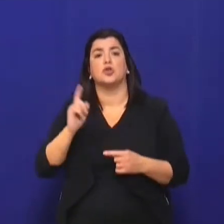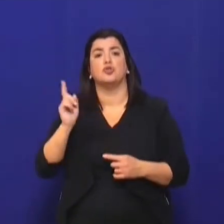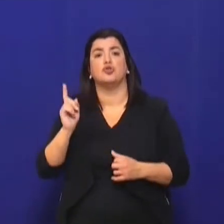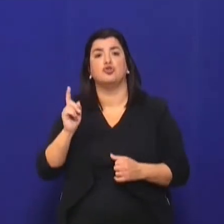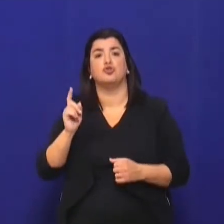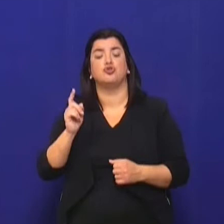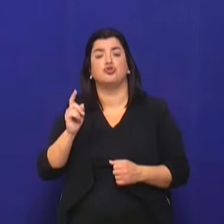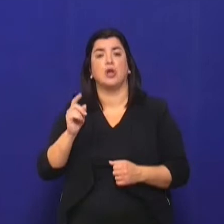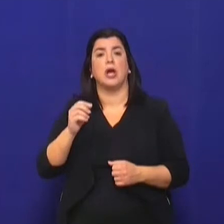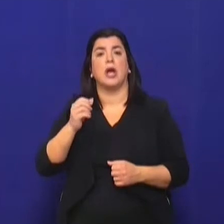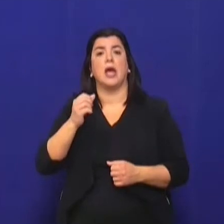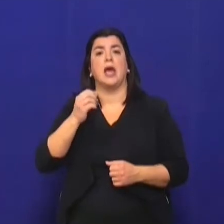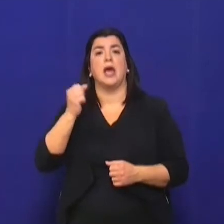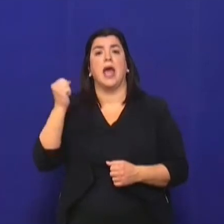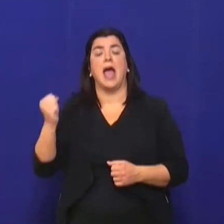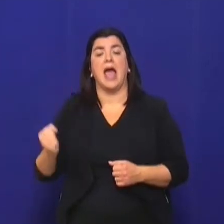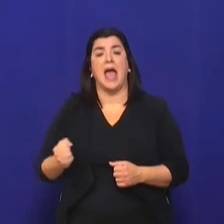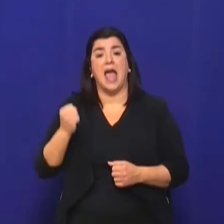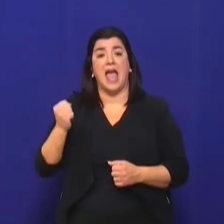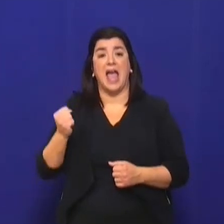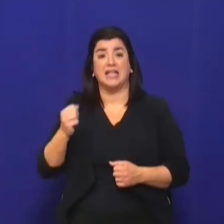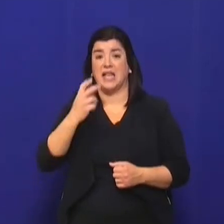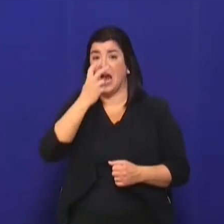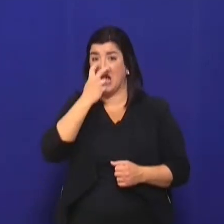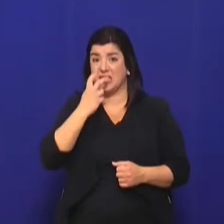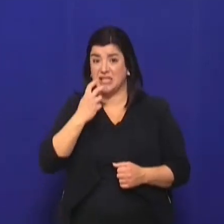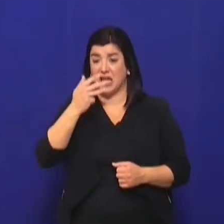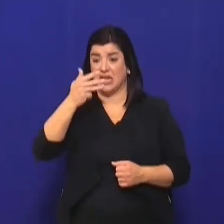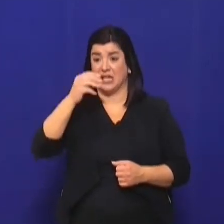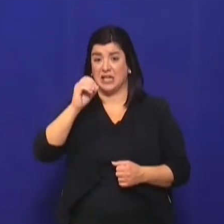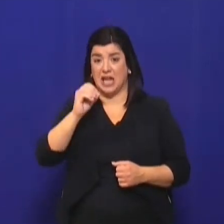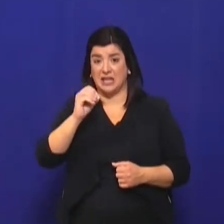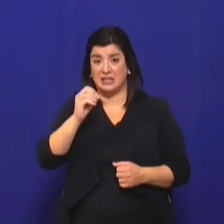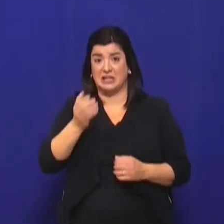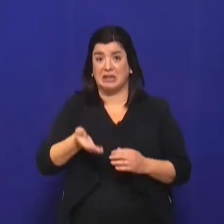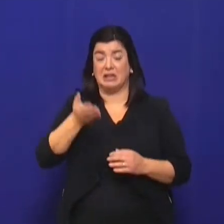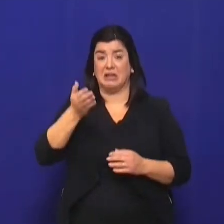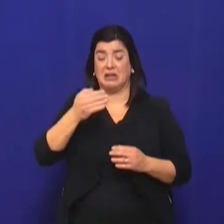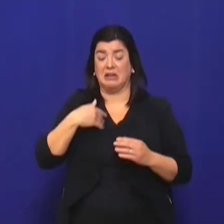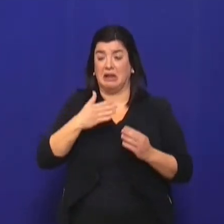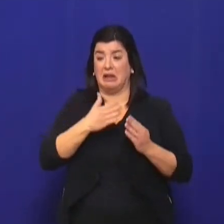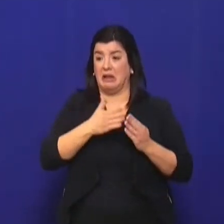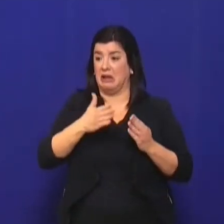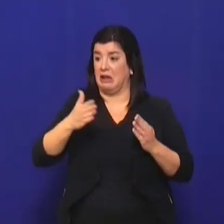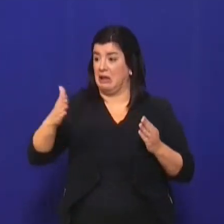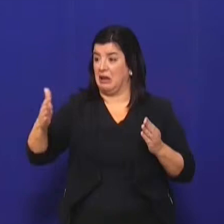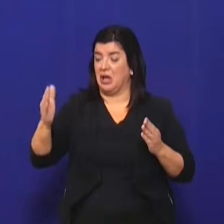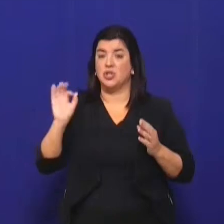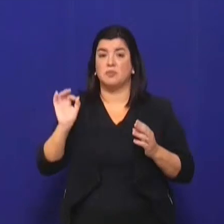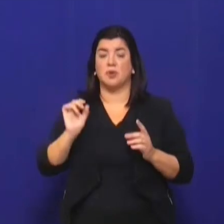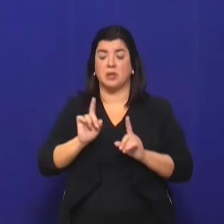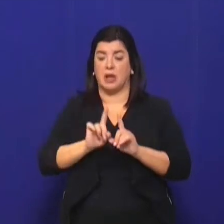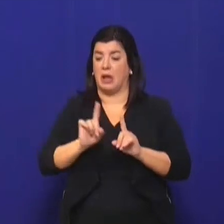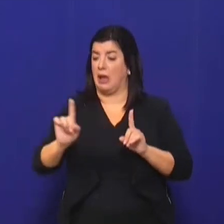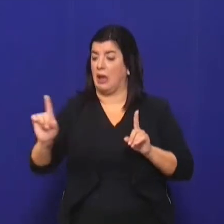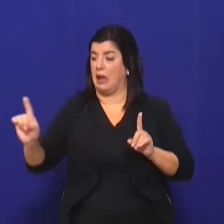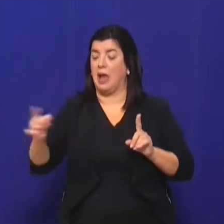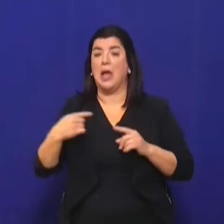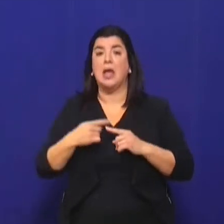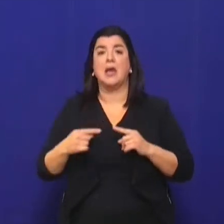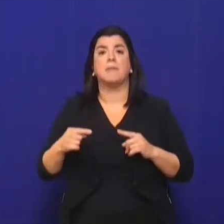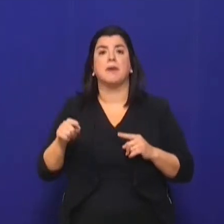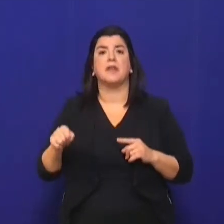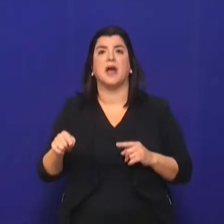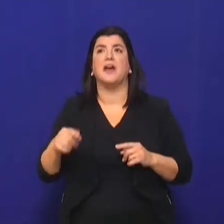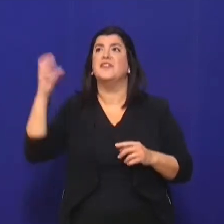anzjani tal-fuq minn 90 sena jikjujaw fix-xita fil-maltemp u fil-kesħa supposti nataw ħin fissa tilqim imma dawn